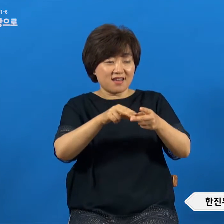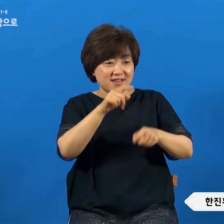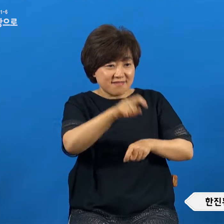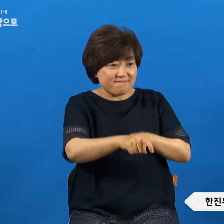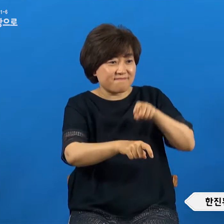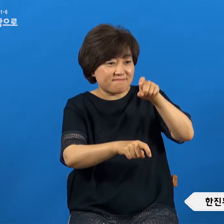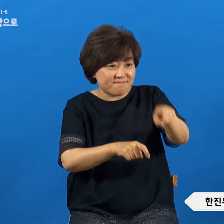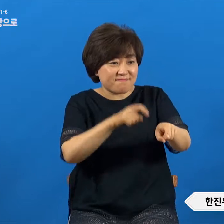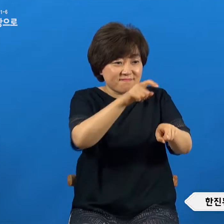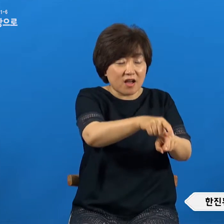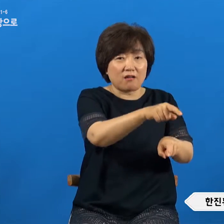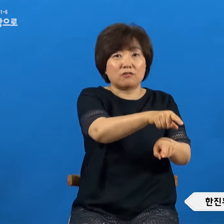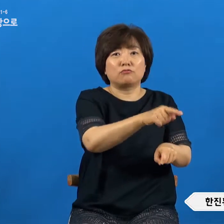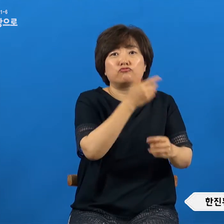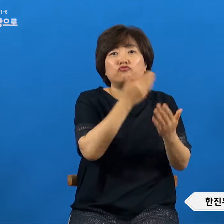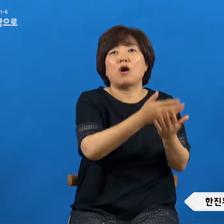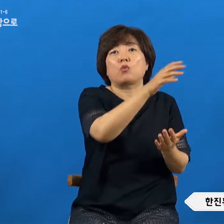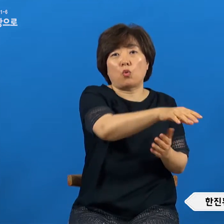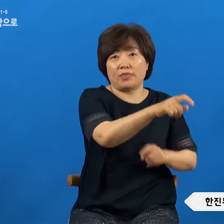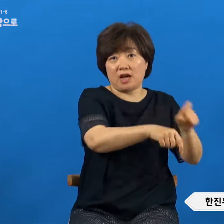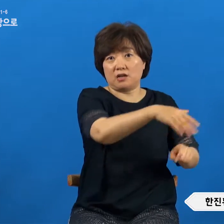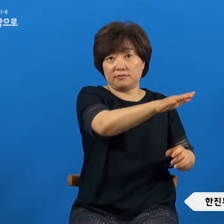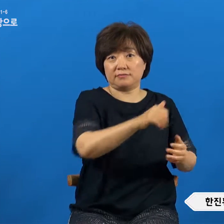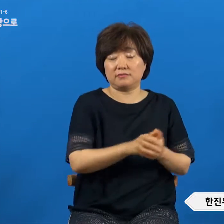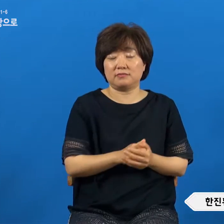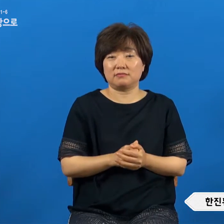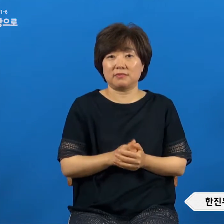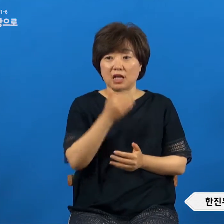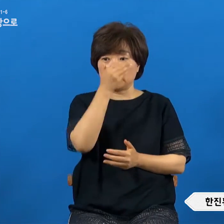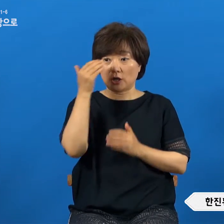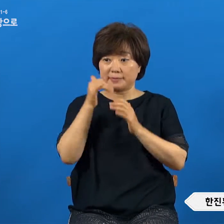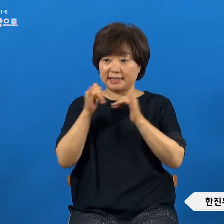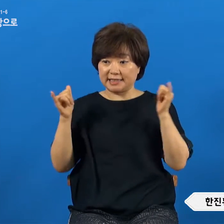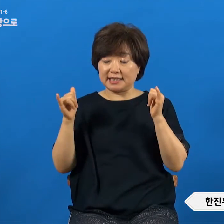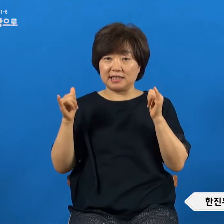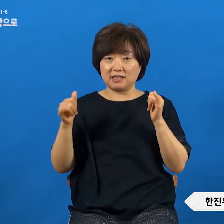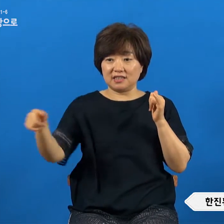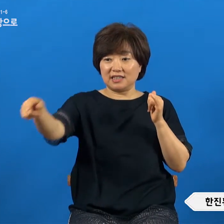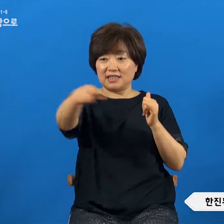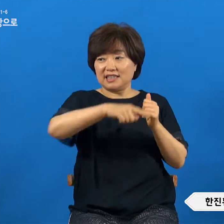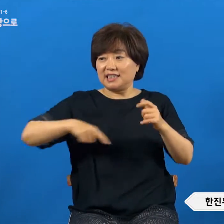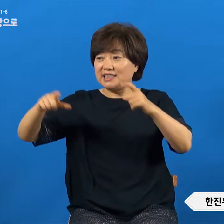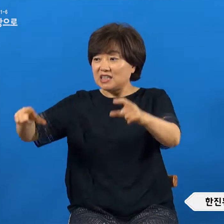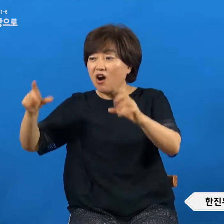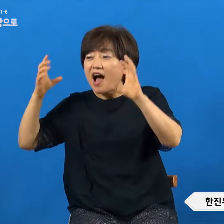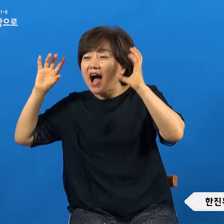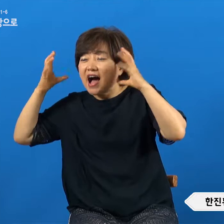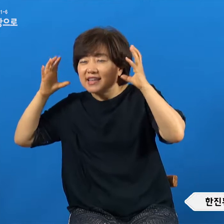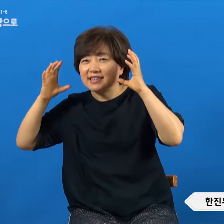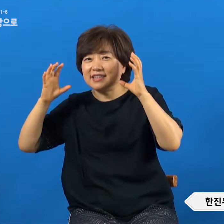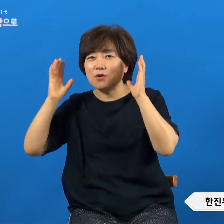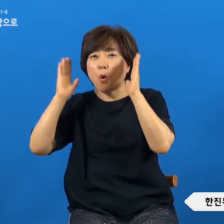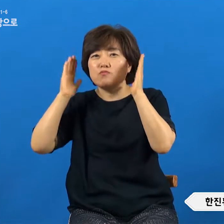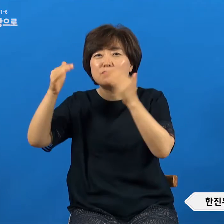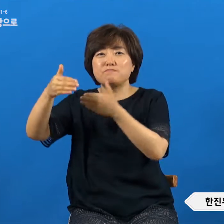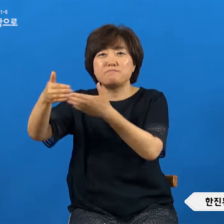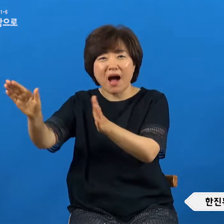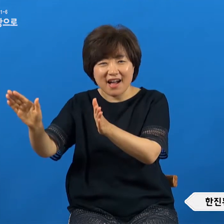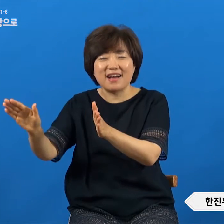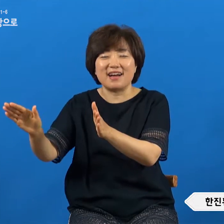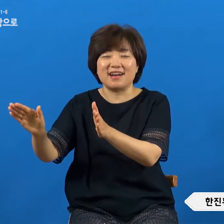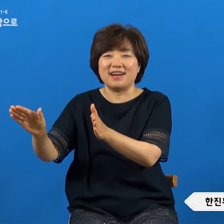것입니다. 우리 청년들이 지역 아동센터를 이렇게 늘 찾아갈